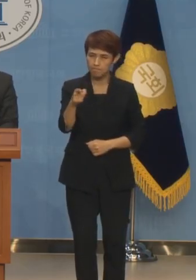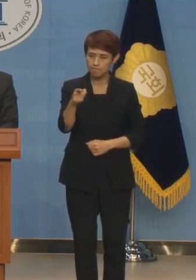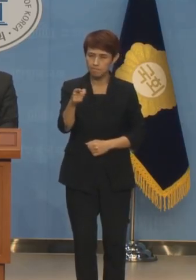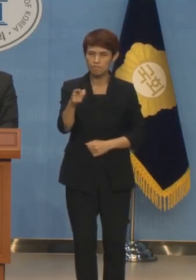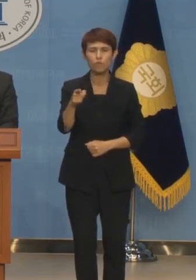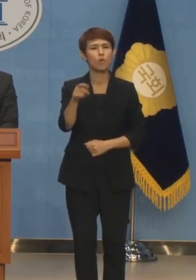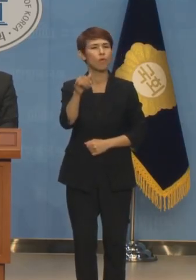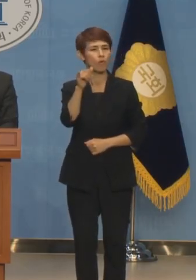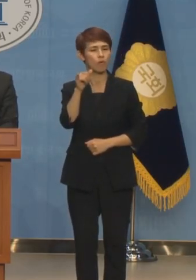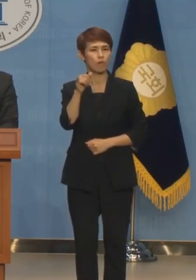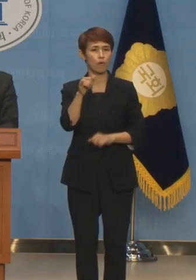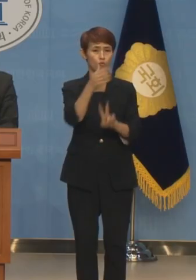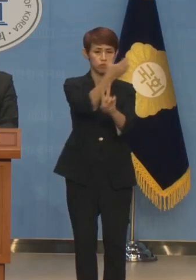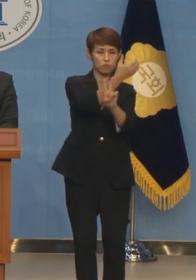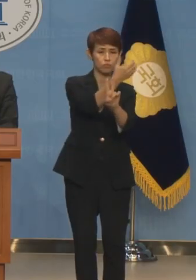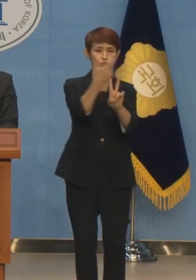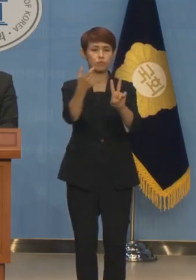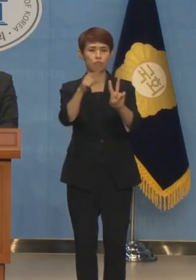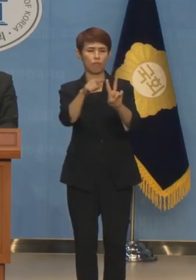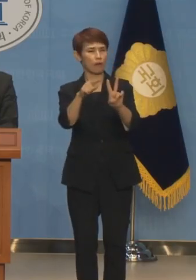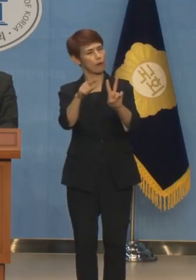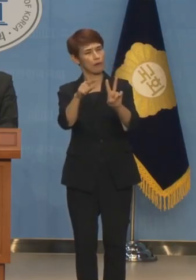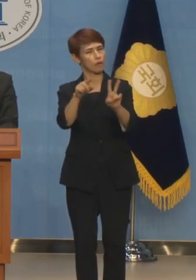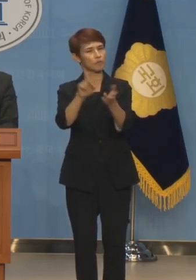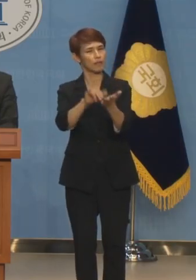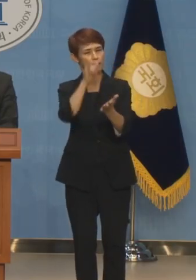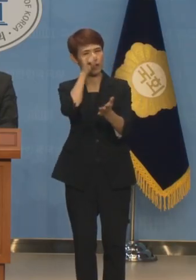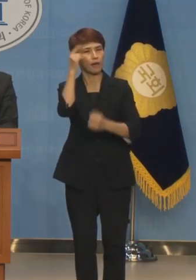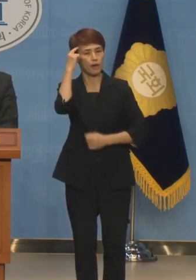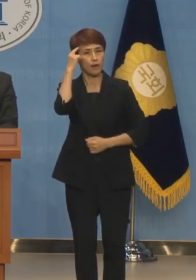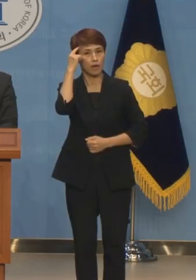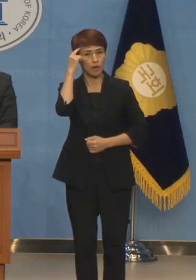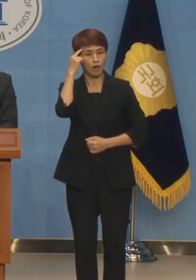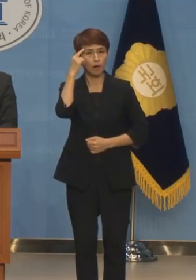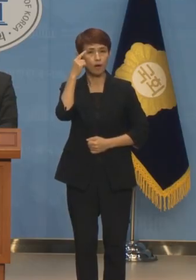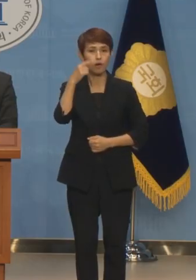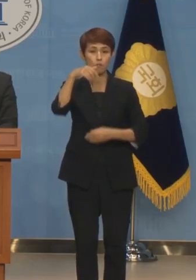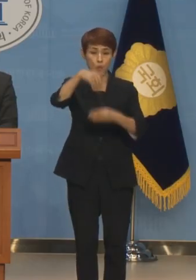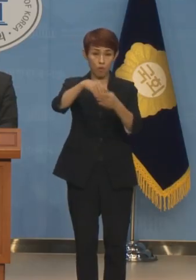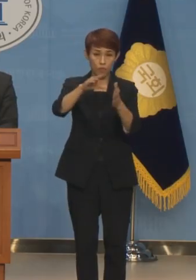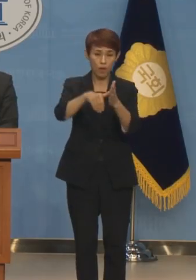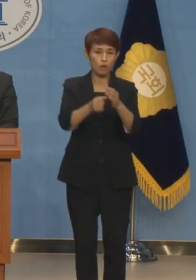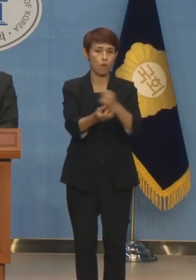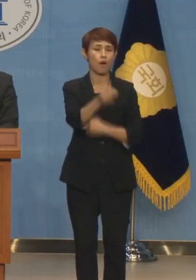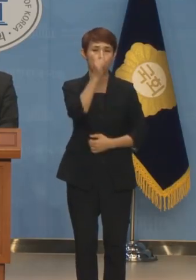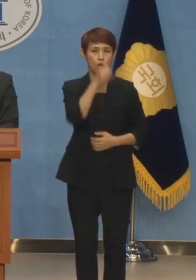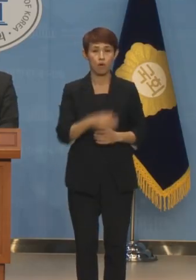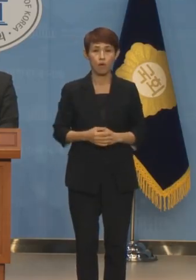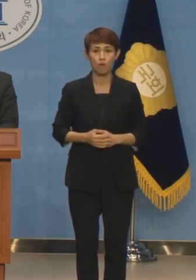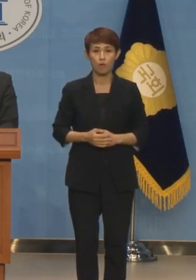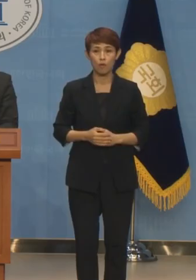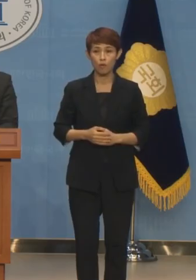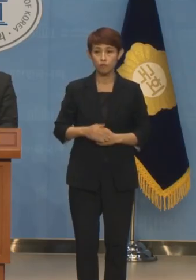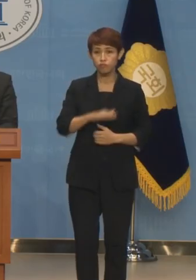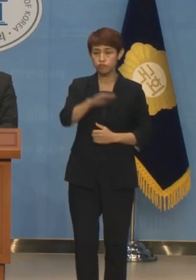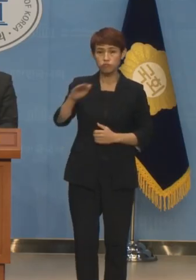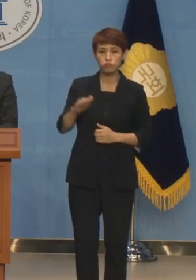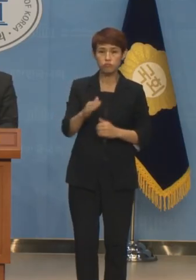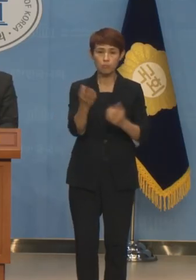있고, 이는 이후 안건 표결에 영향을 미칠 수 있습니다. 하지만 현재 우리는 이를 알 수